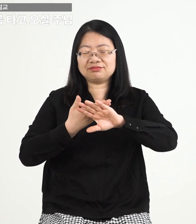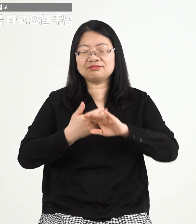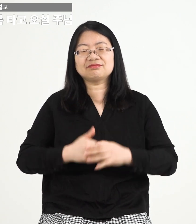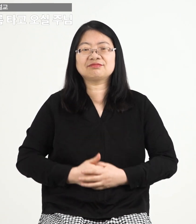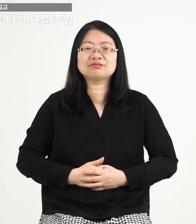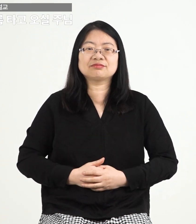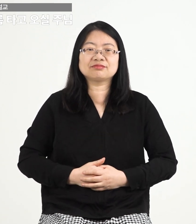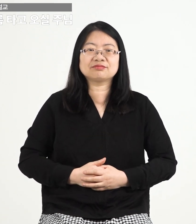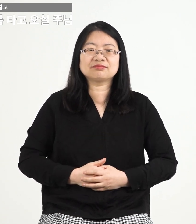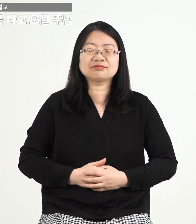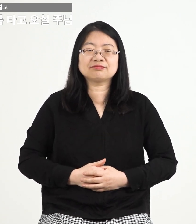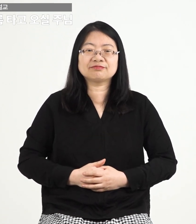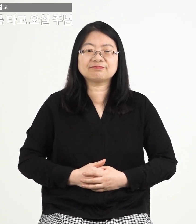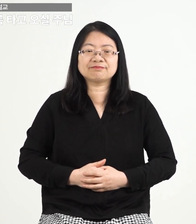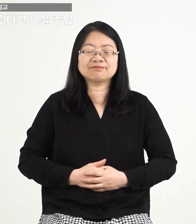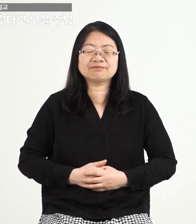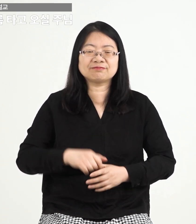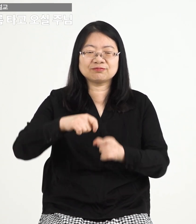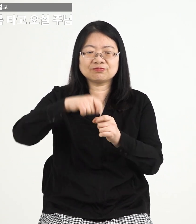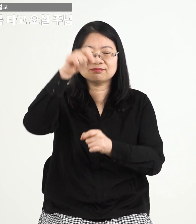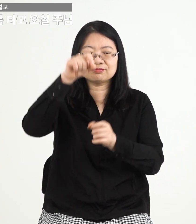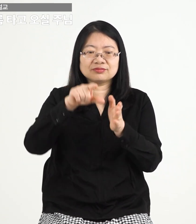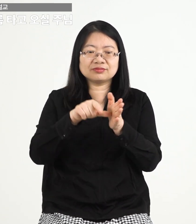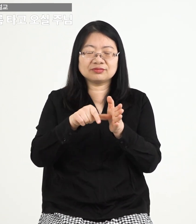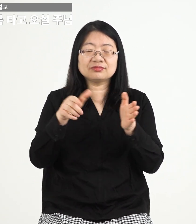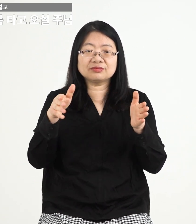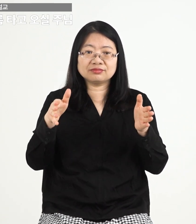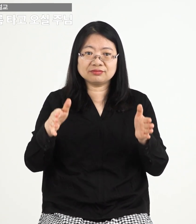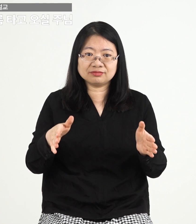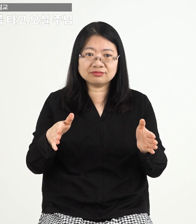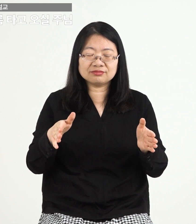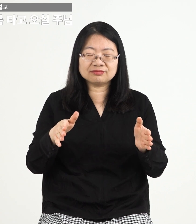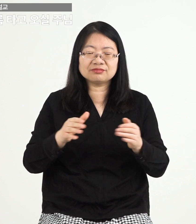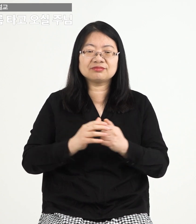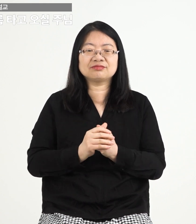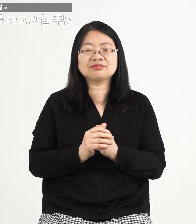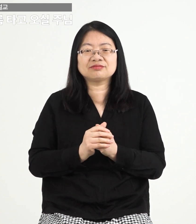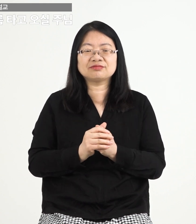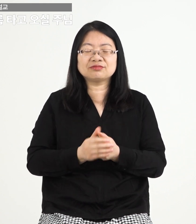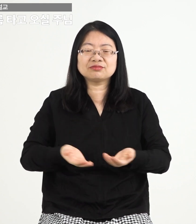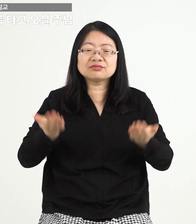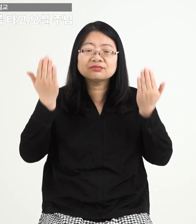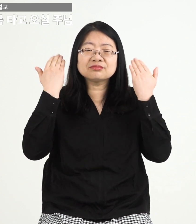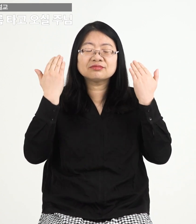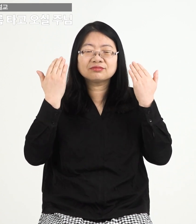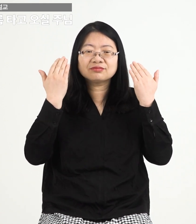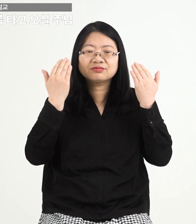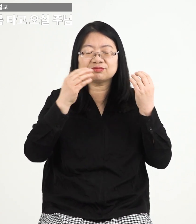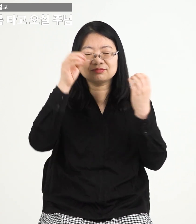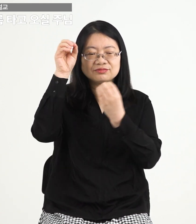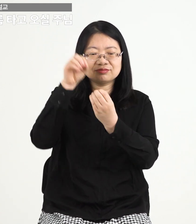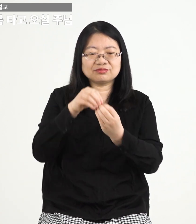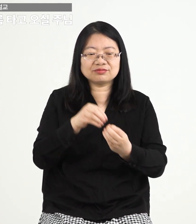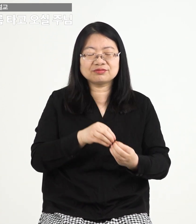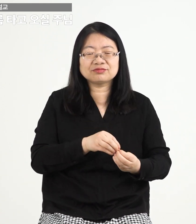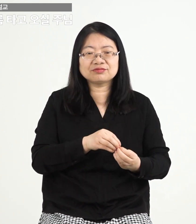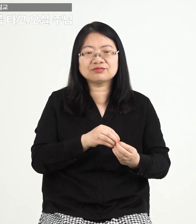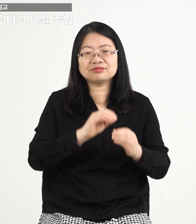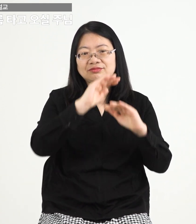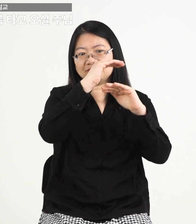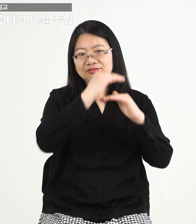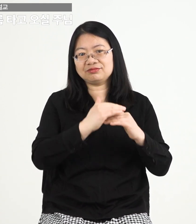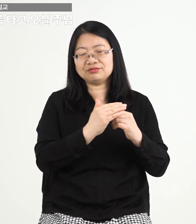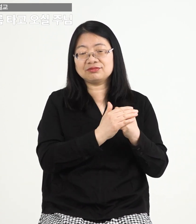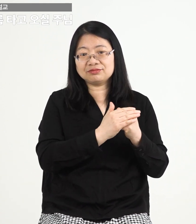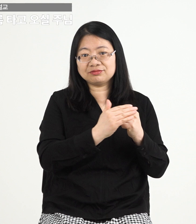있어요. 수천 년의 역사의 언덕을 넘어온 글들 아닙니까? 그것을